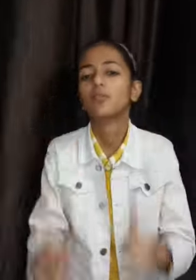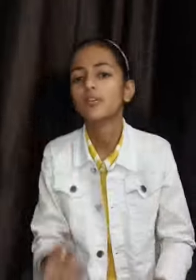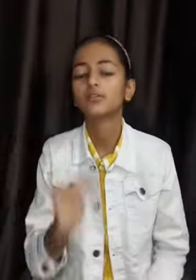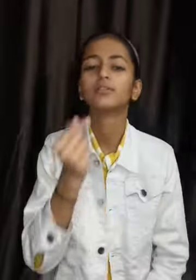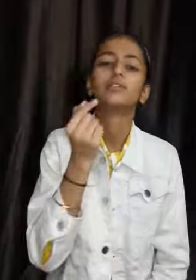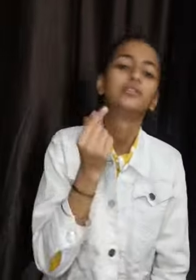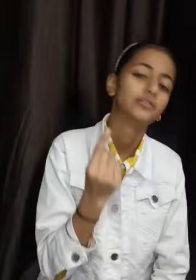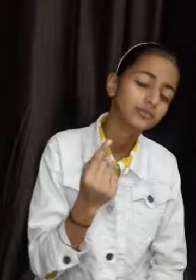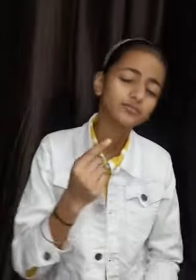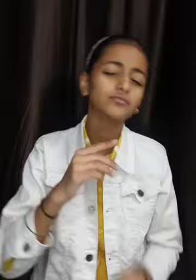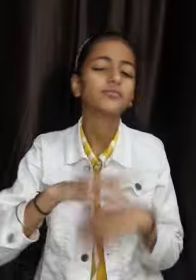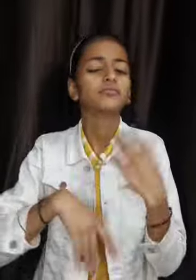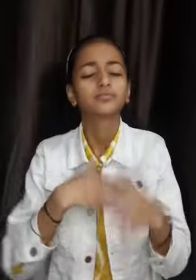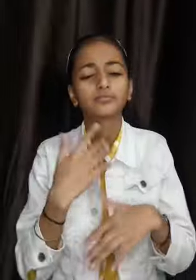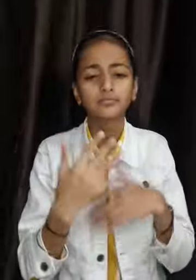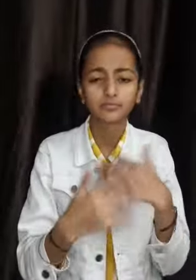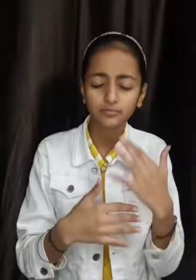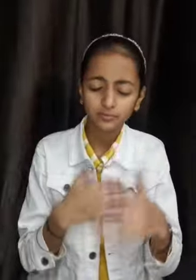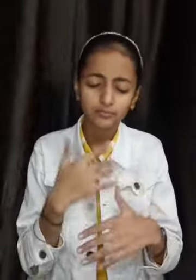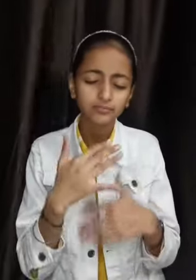नर्सरी कक्षा में करवाया गया।